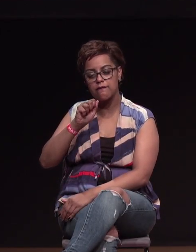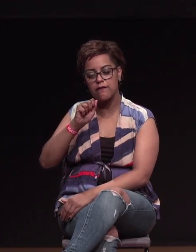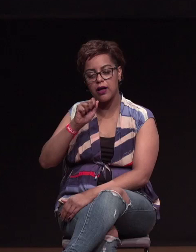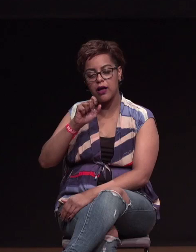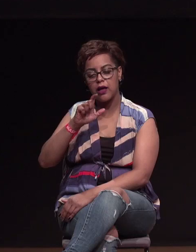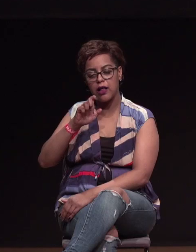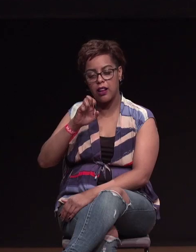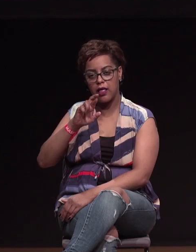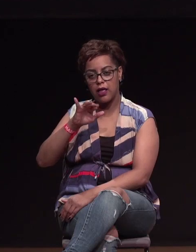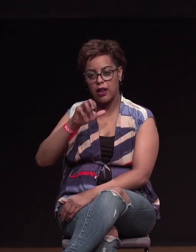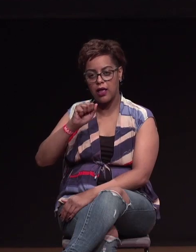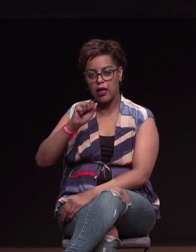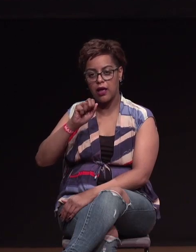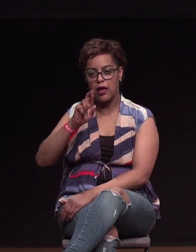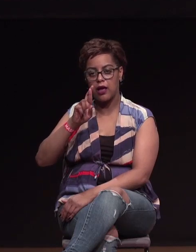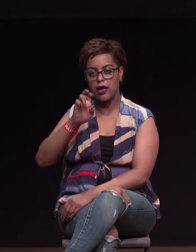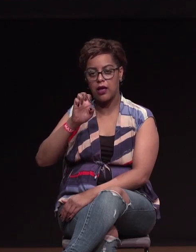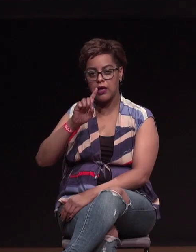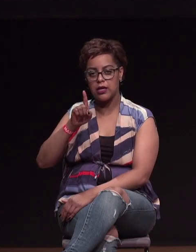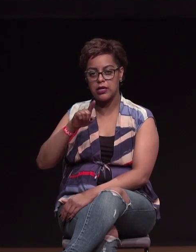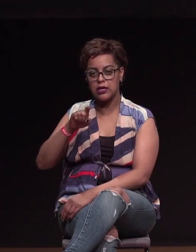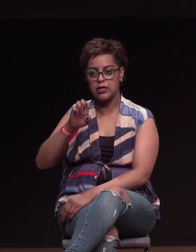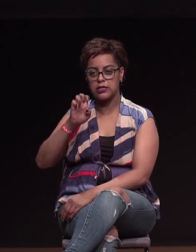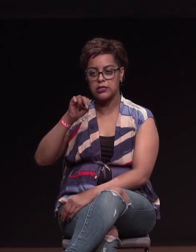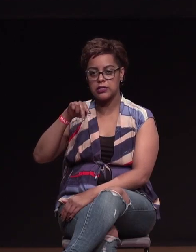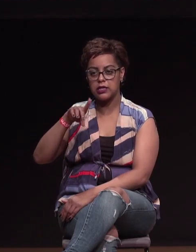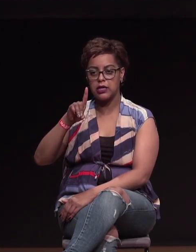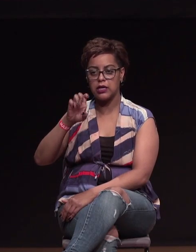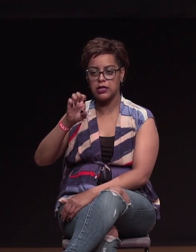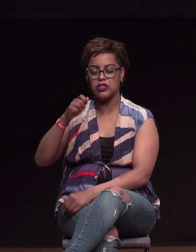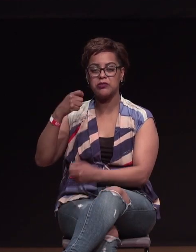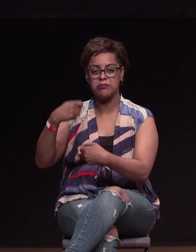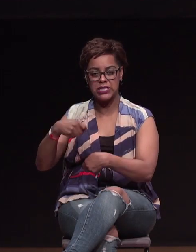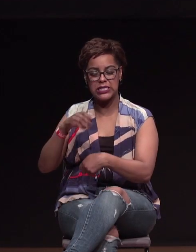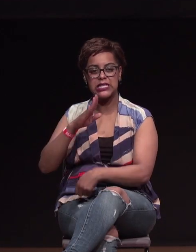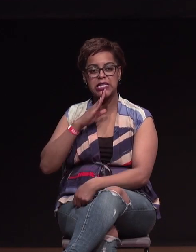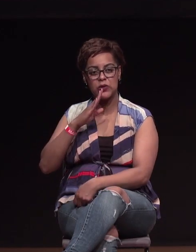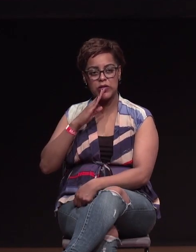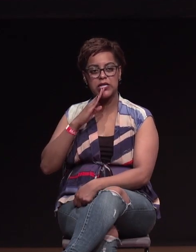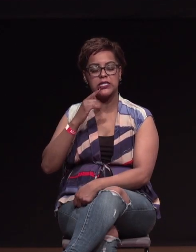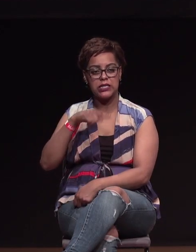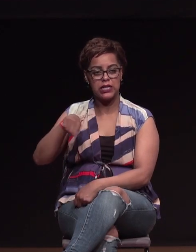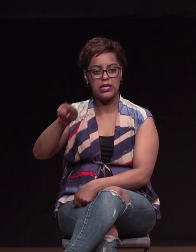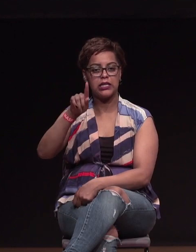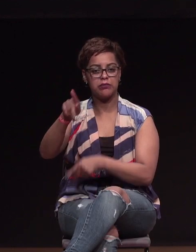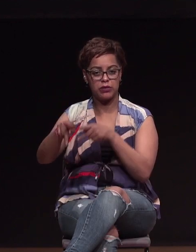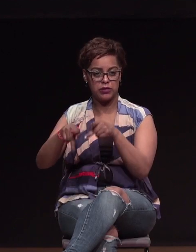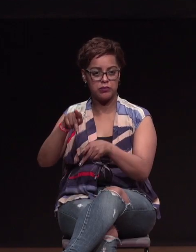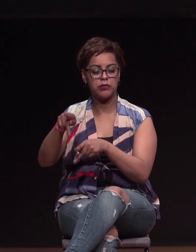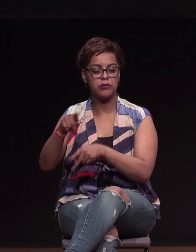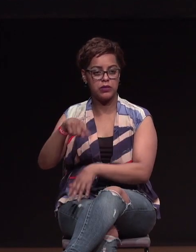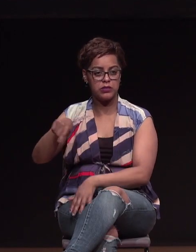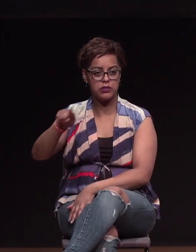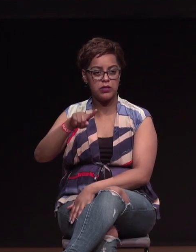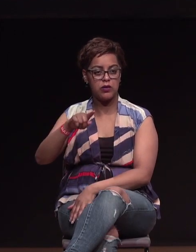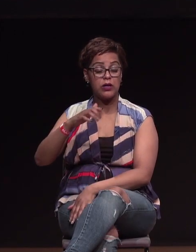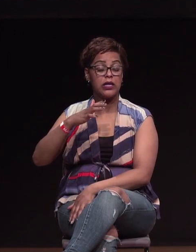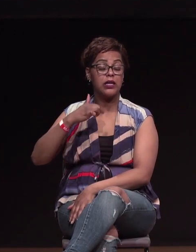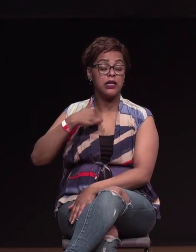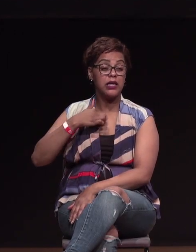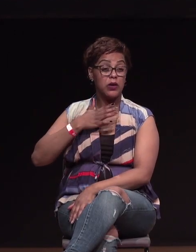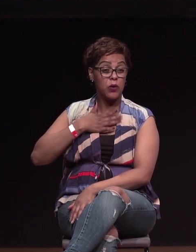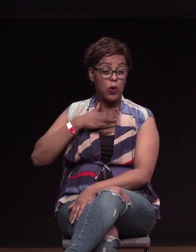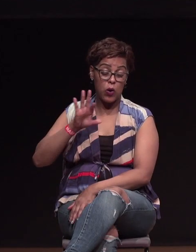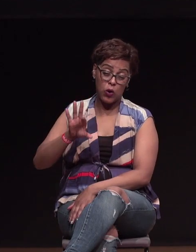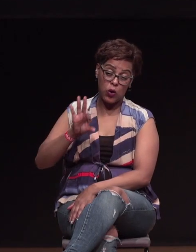Acho que é uma autora que precisa muito ser lida, ser conhecida por nós. Eu gosto especialmente de